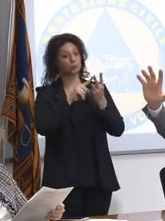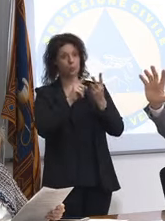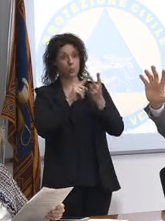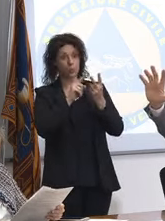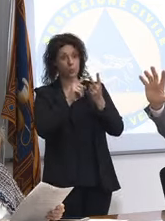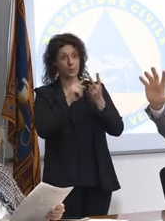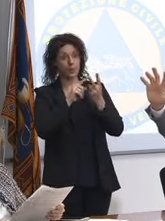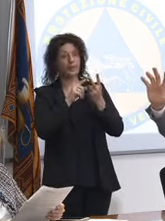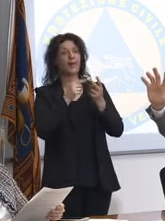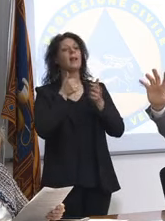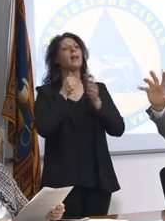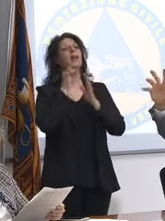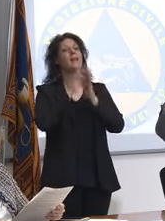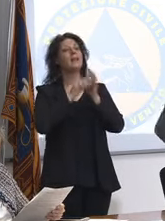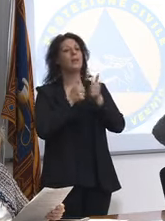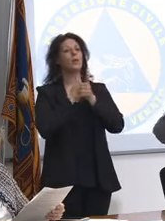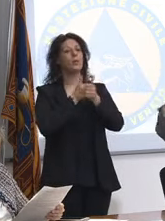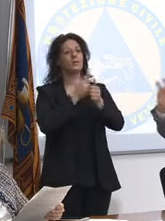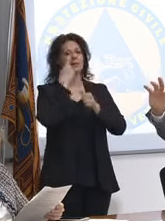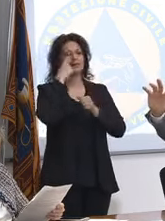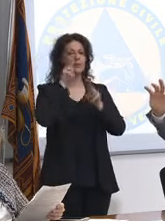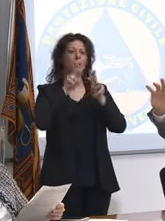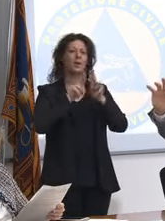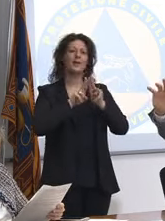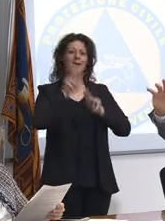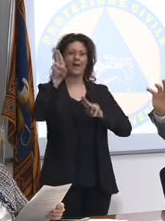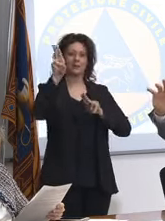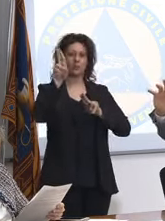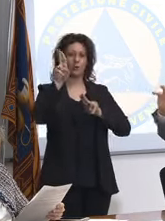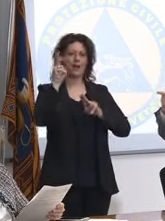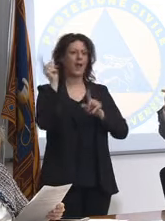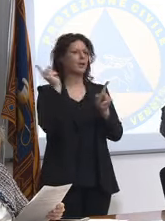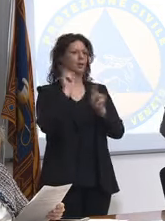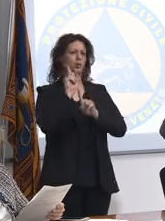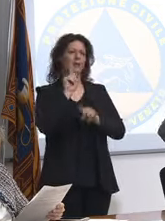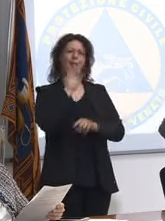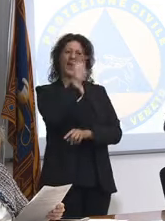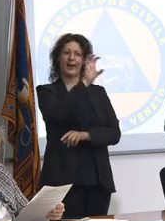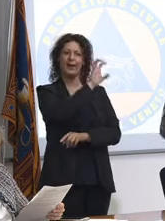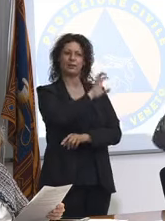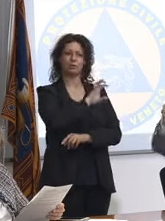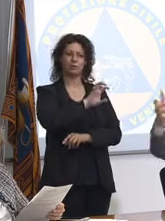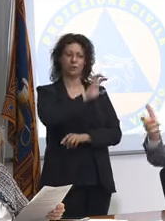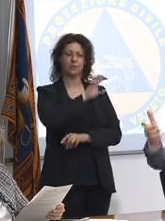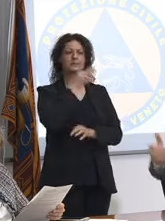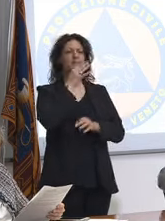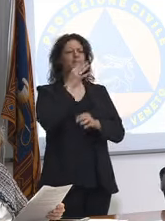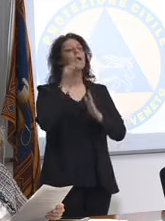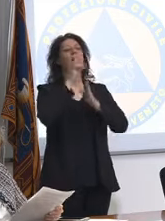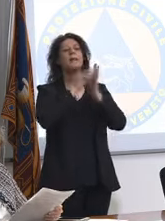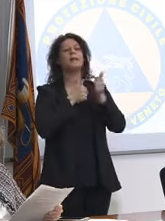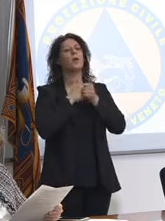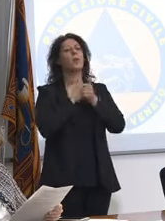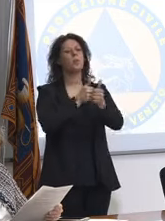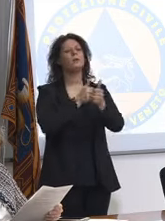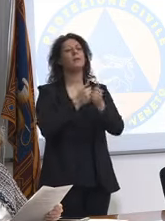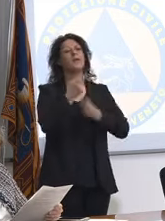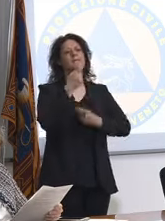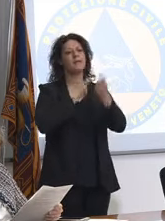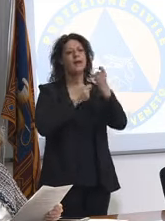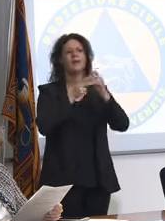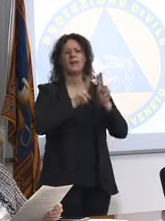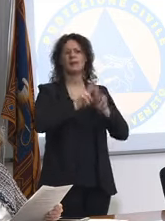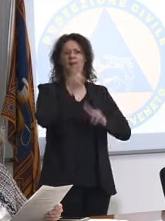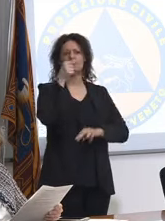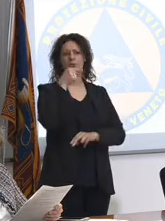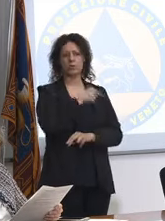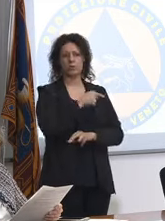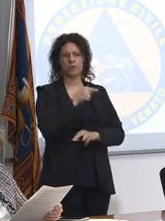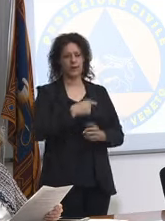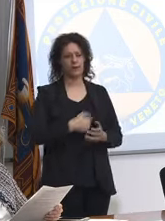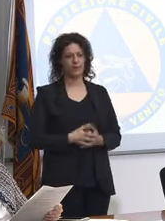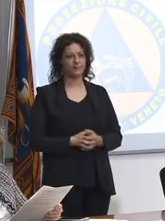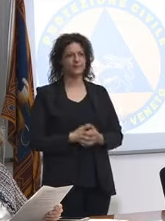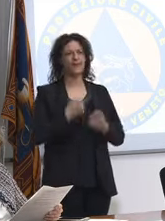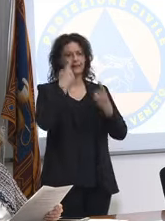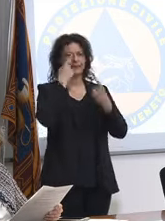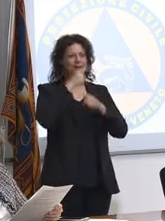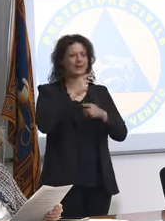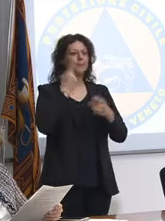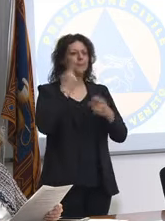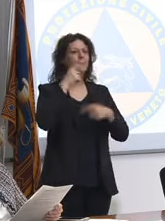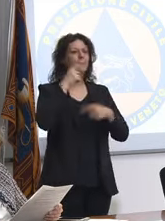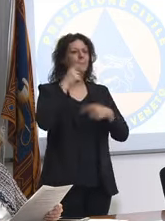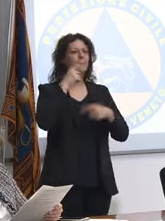nazionali, che non sono le linee guida delle regioni, ma sono delle linee guida nazionali, e sono per guide